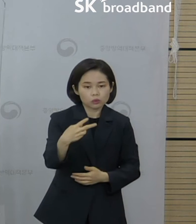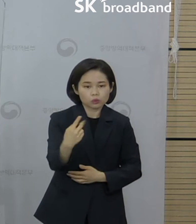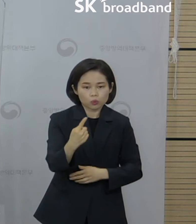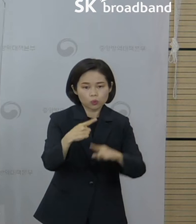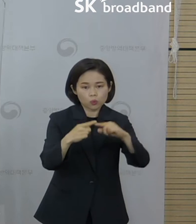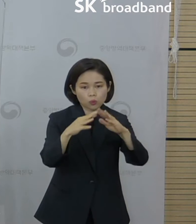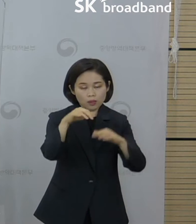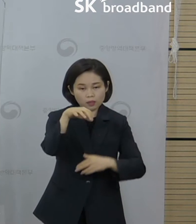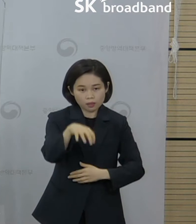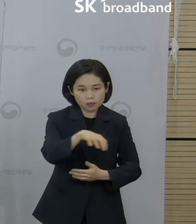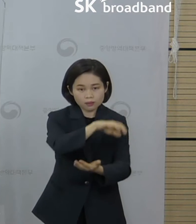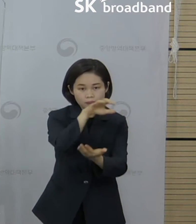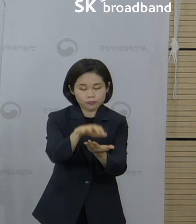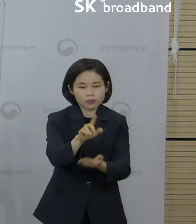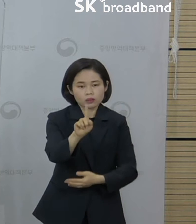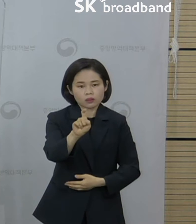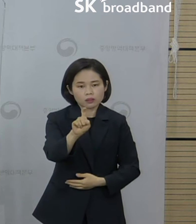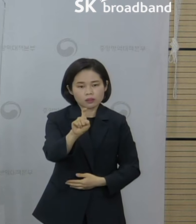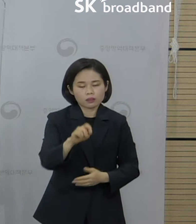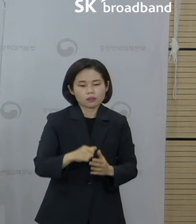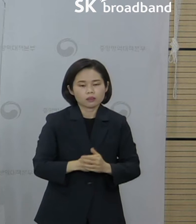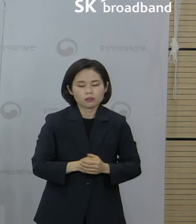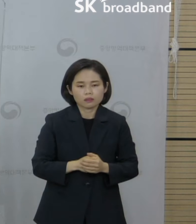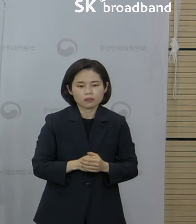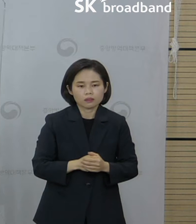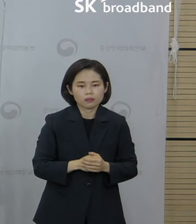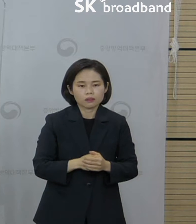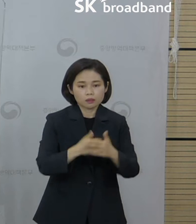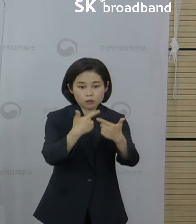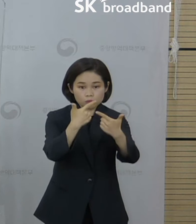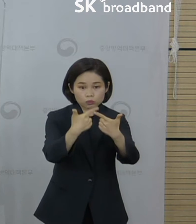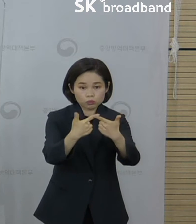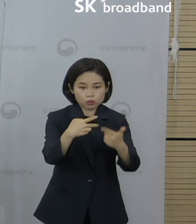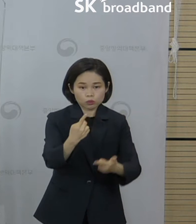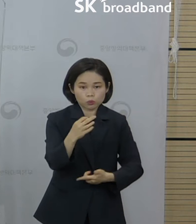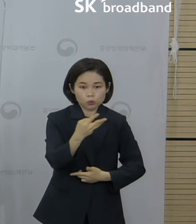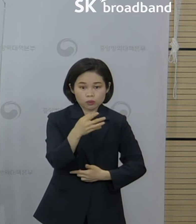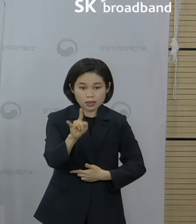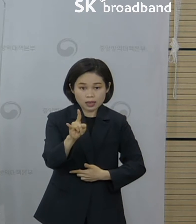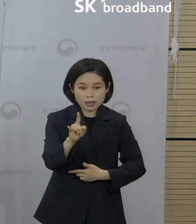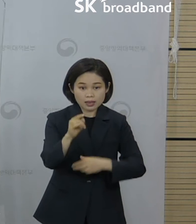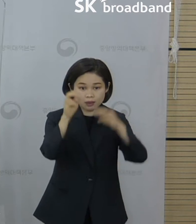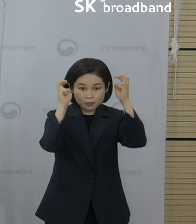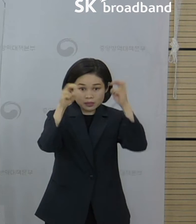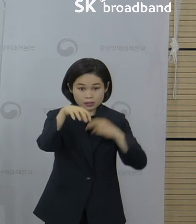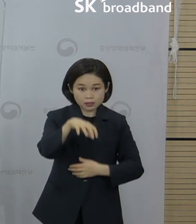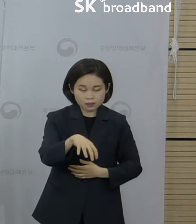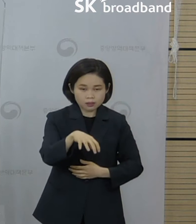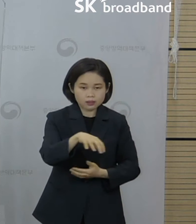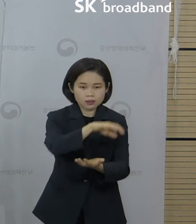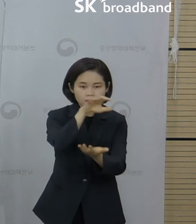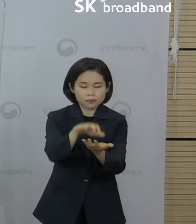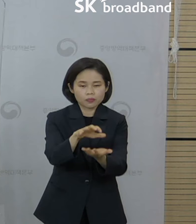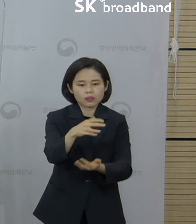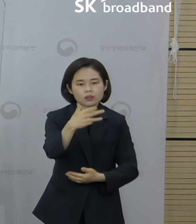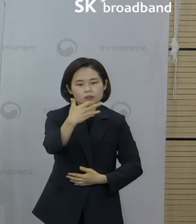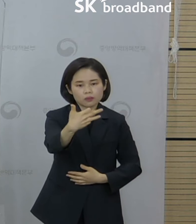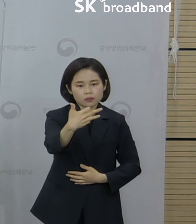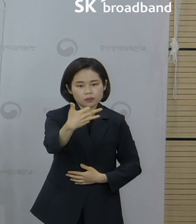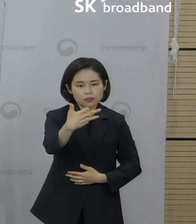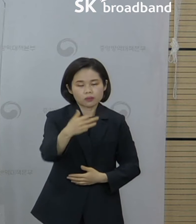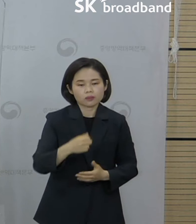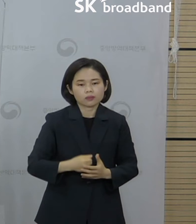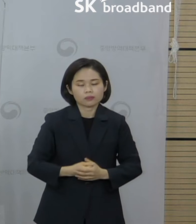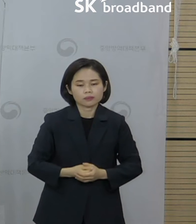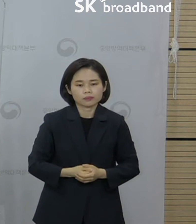교회와 관련해서 총 11명, 역시 부산 동래구 직장과 관련해서 총 18명의